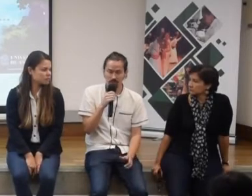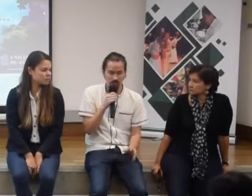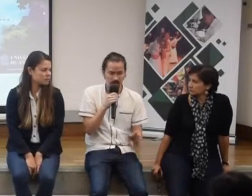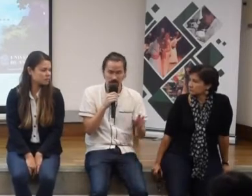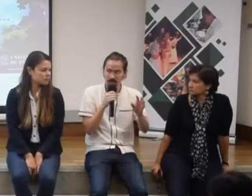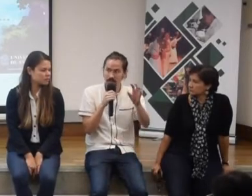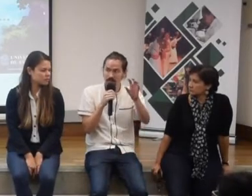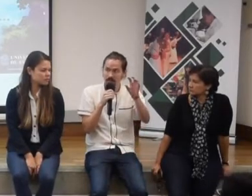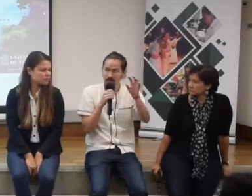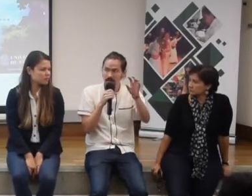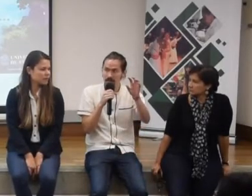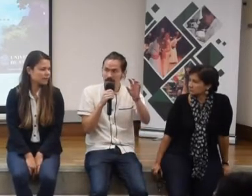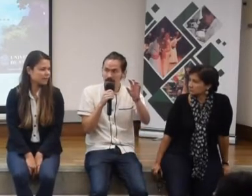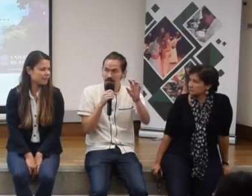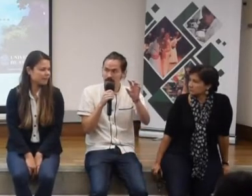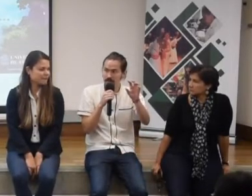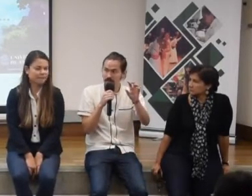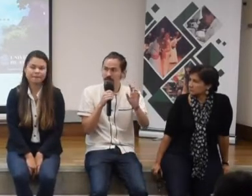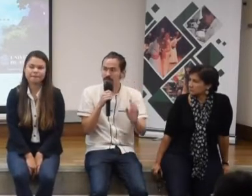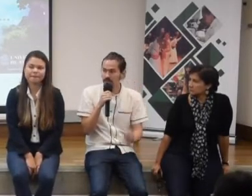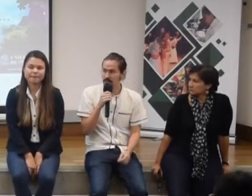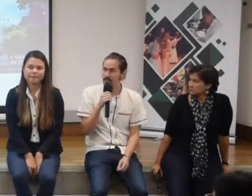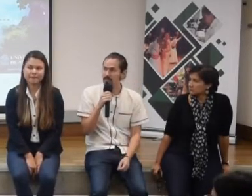documentos, entonces